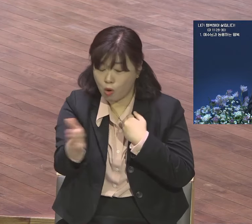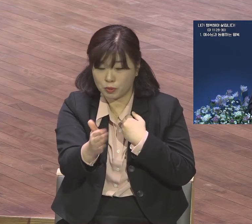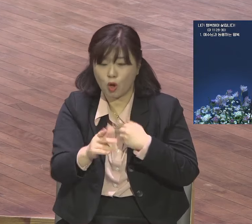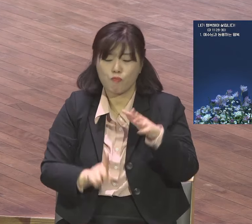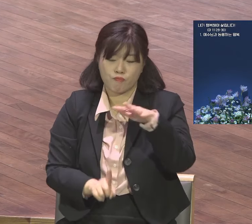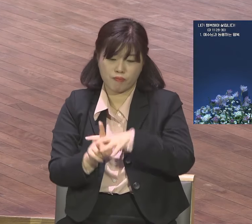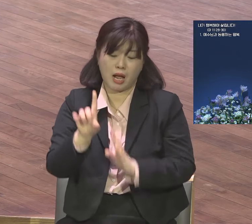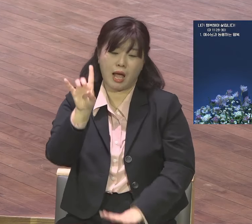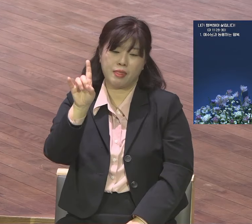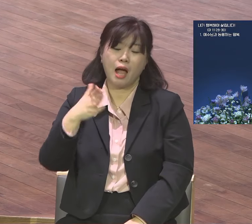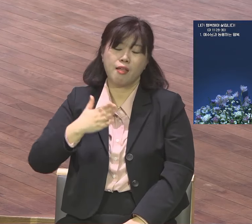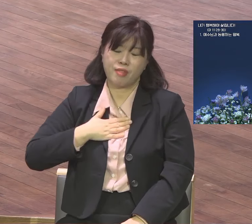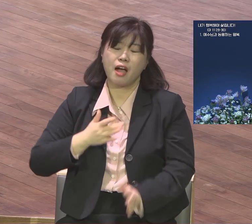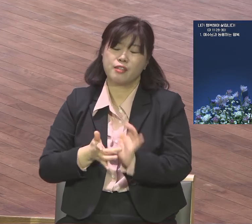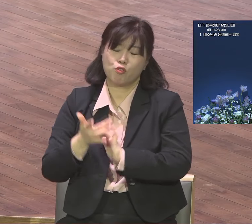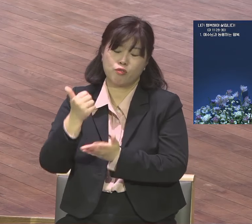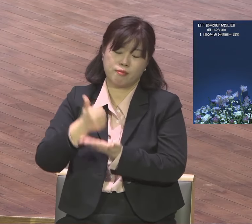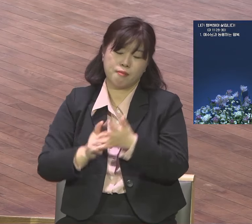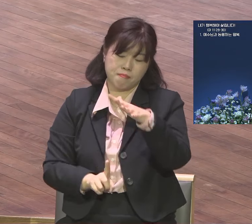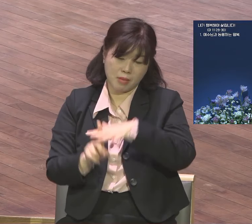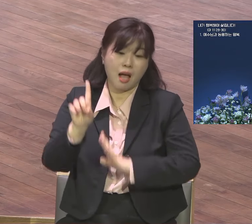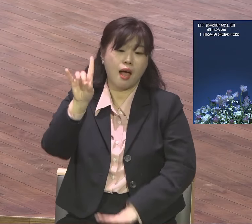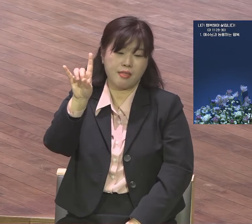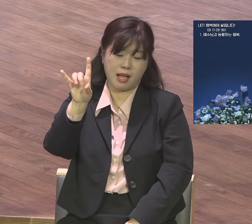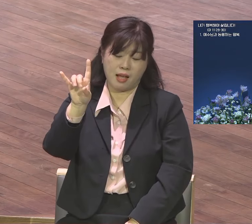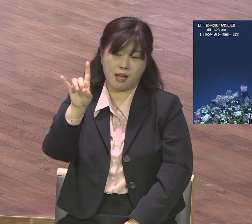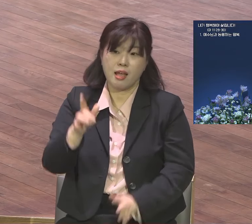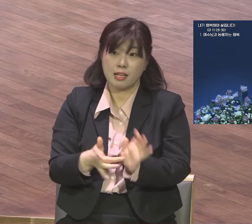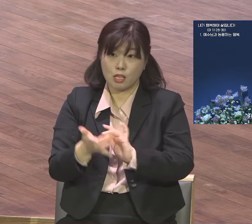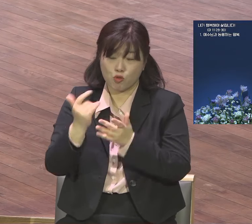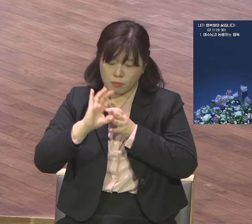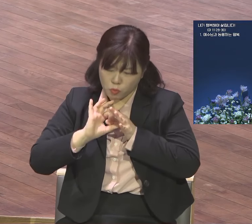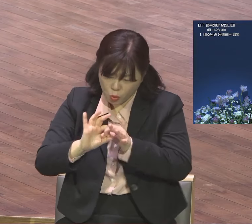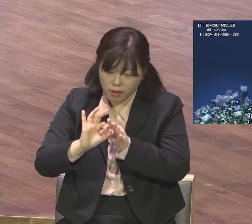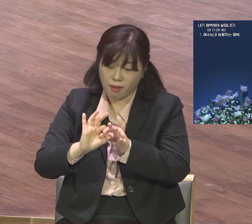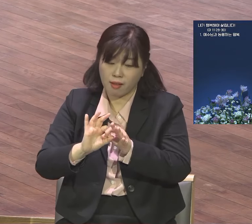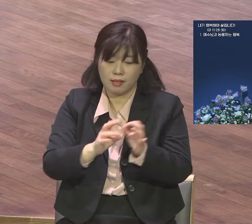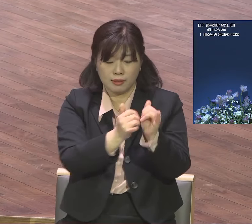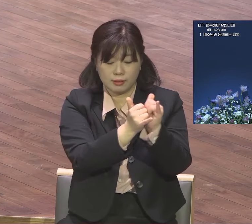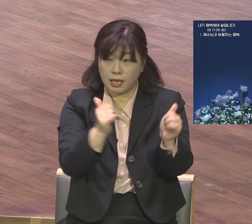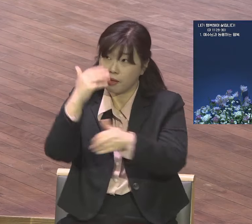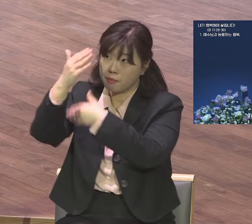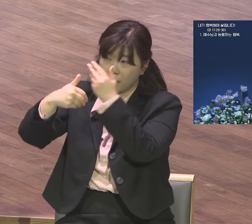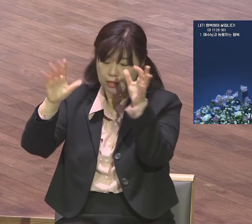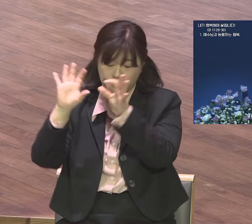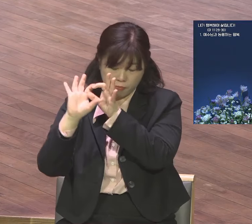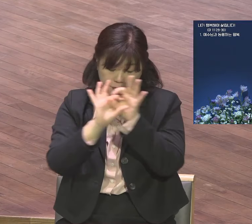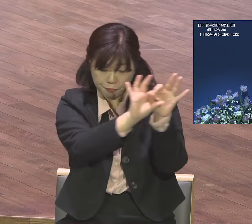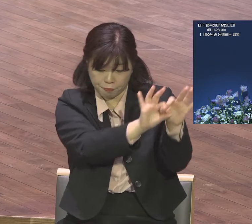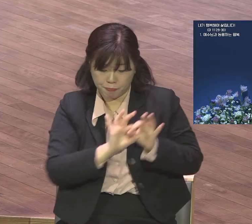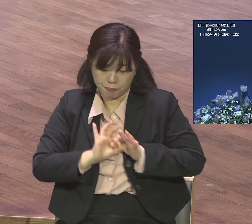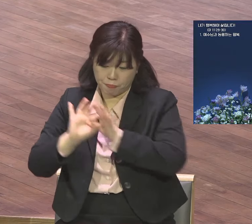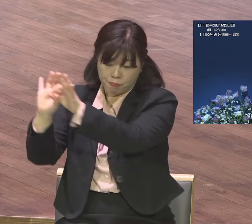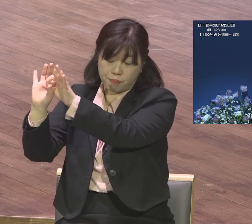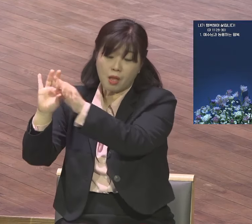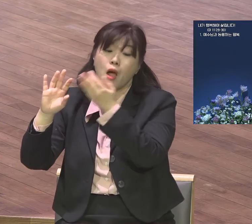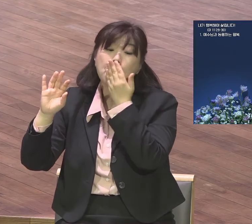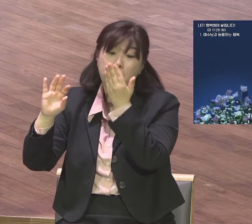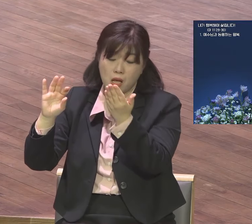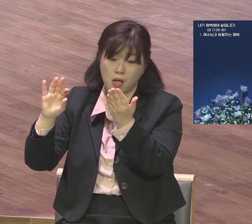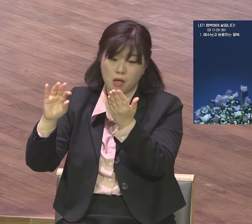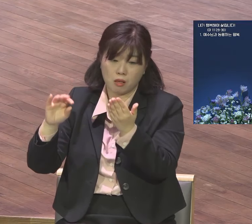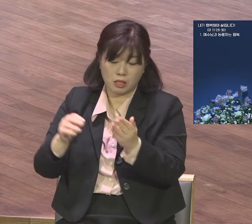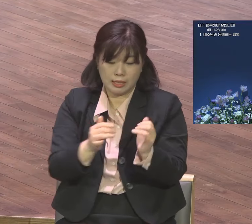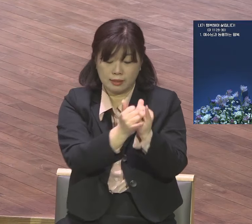오직 예수 그리스도를 통해서만 하나님을 만날 수 있고 하나님을 만나면 누구에게든지